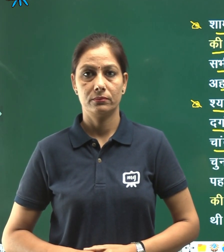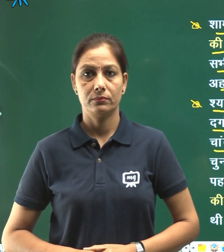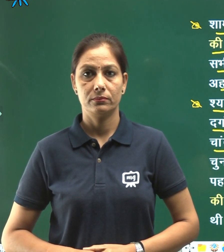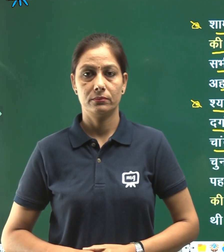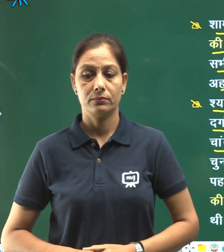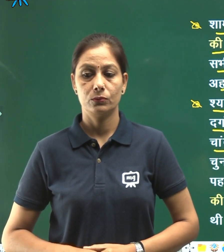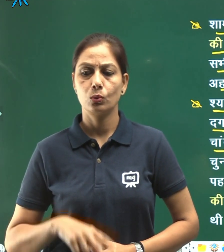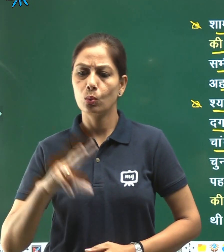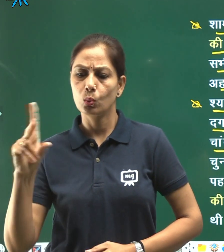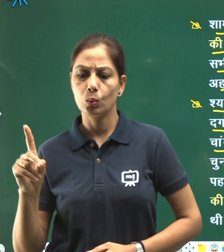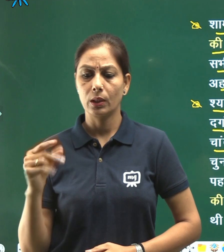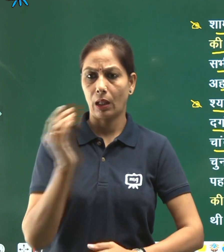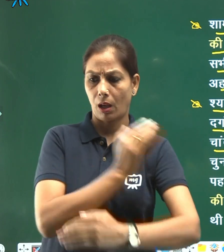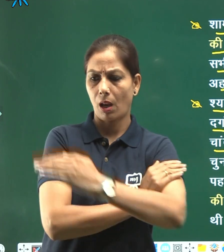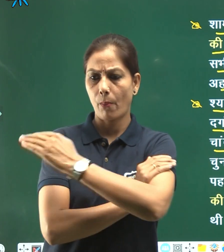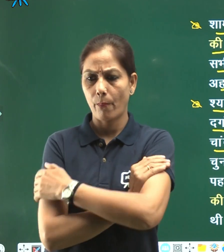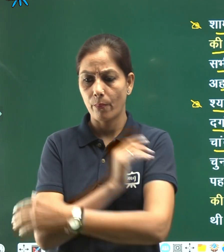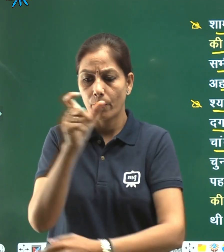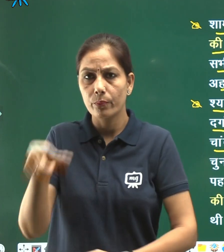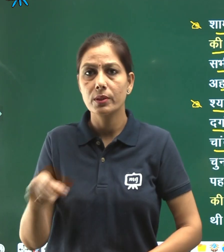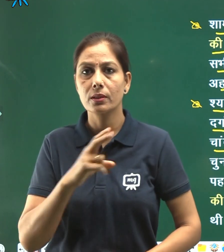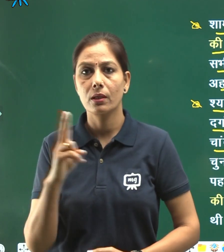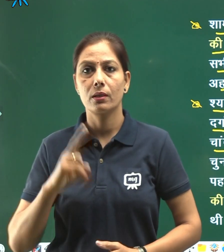चांद सिंह पहलवान को